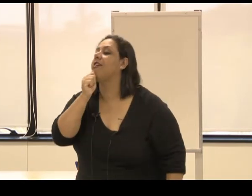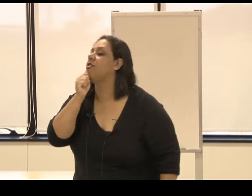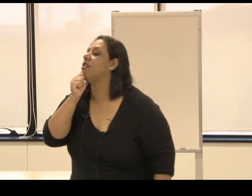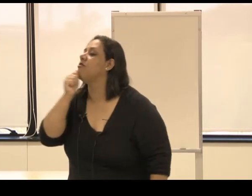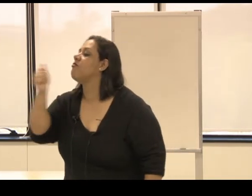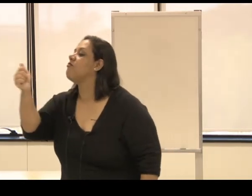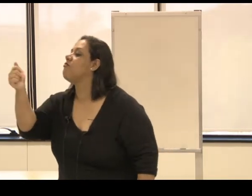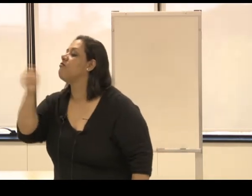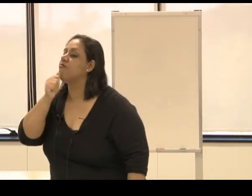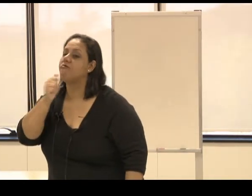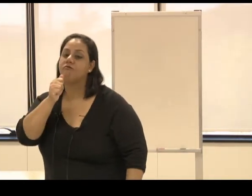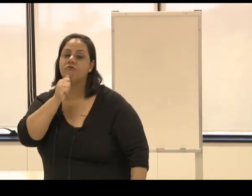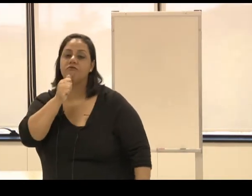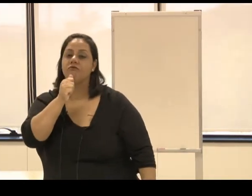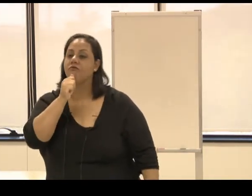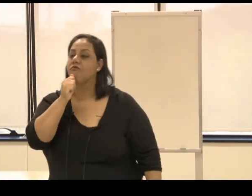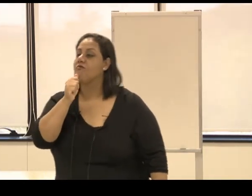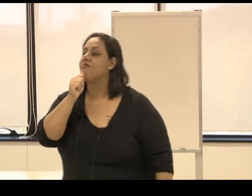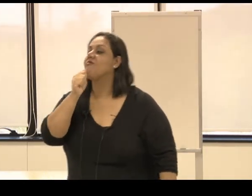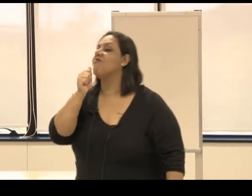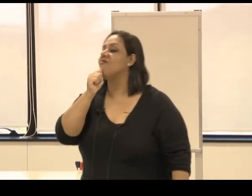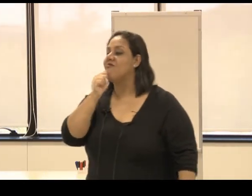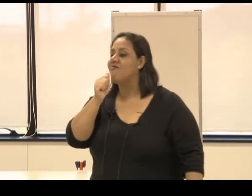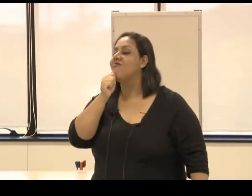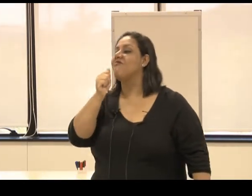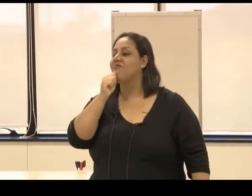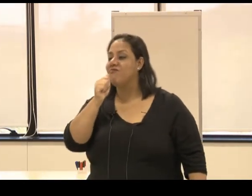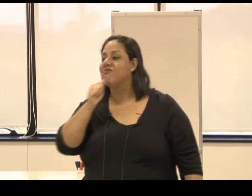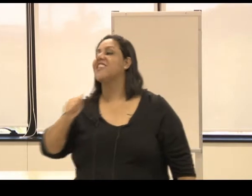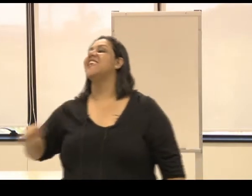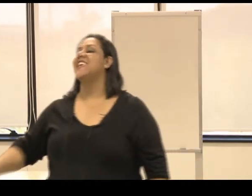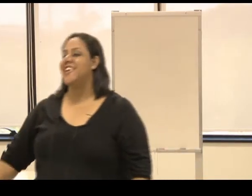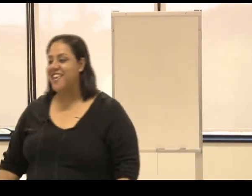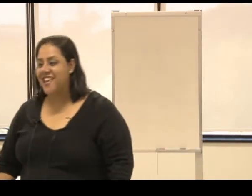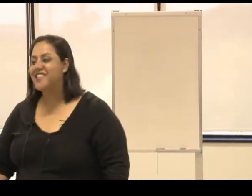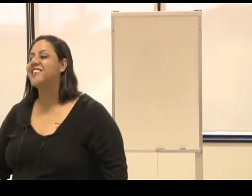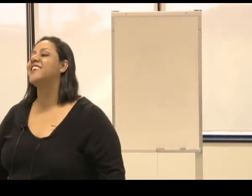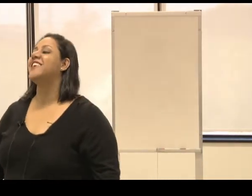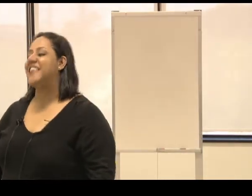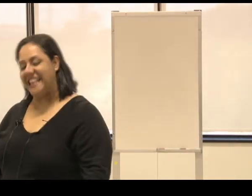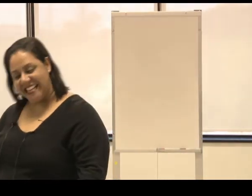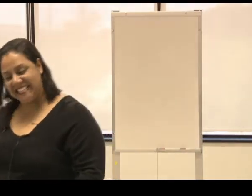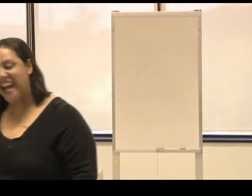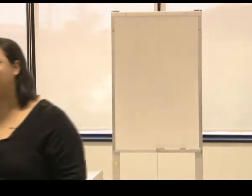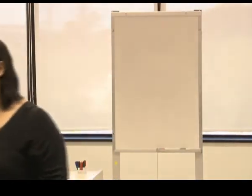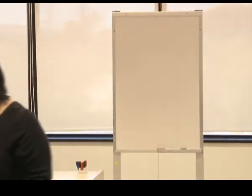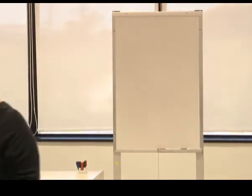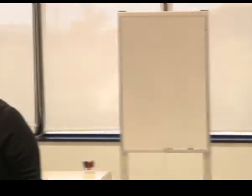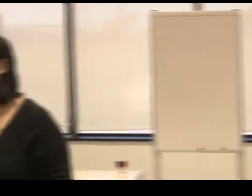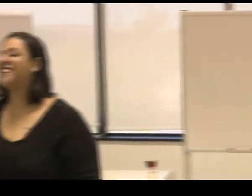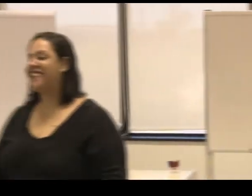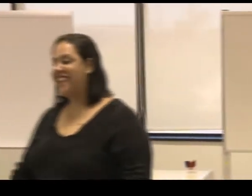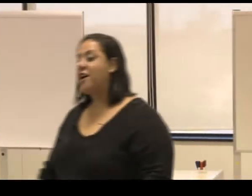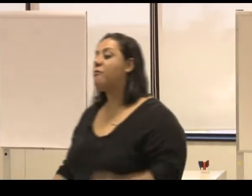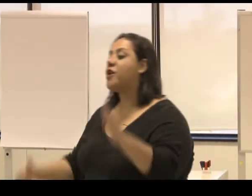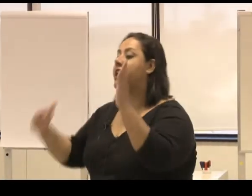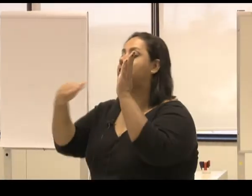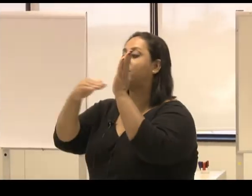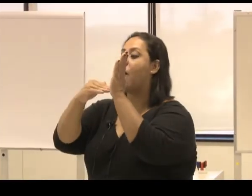ainda. Mas se não fosse esse ainda não, dá pra pegar. Quando você faz assim, Isso, exatamente. Por isso que eu